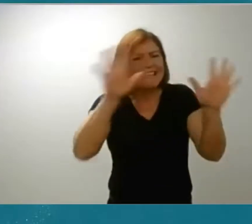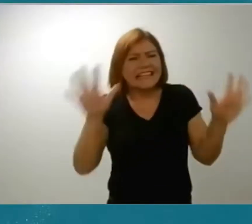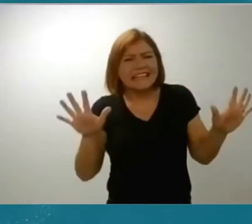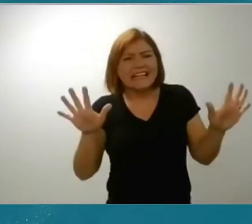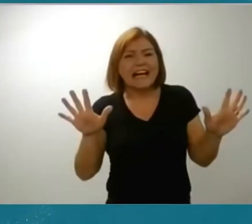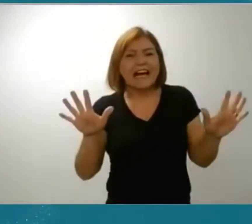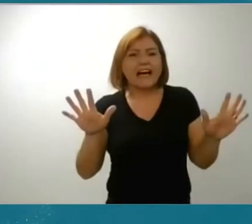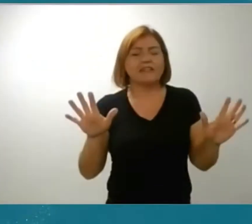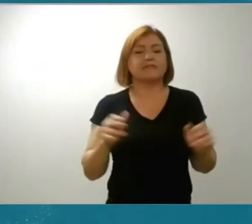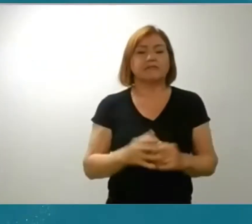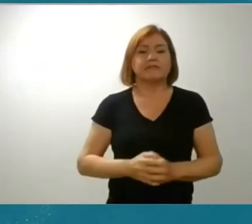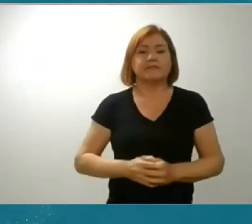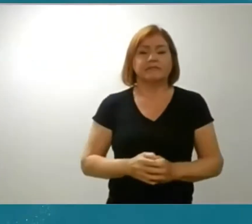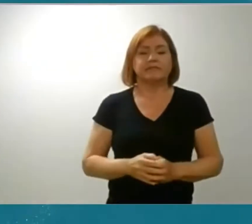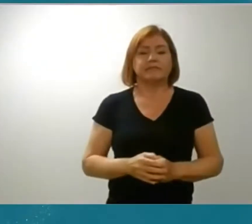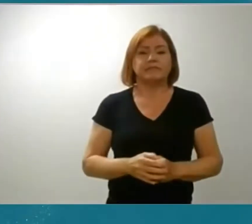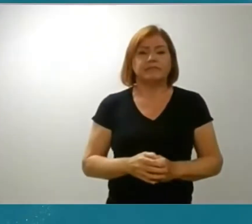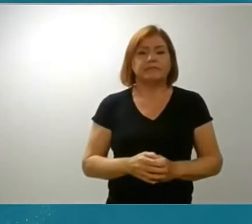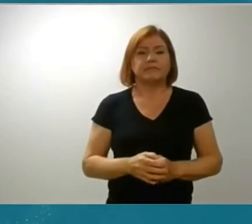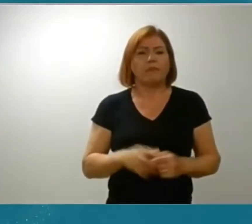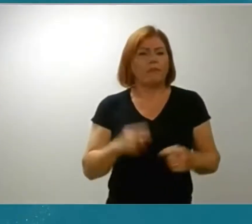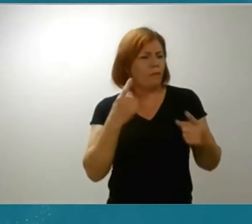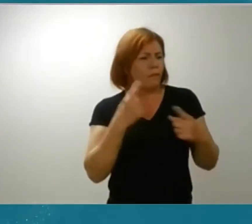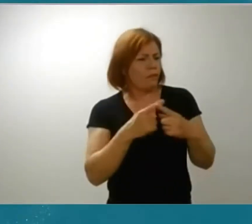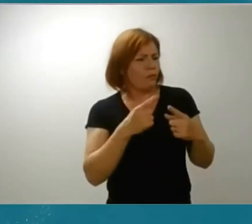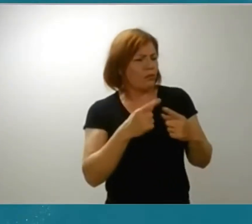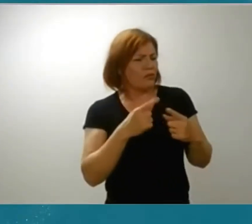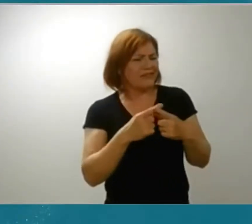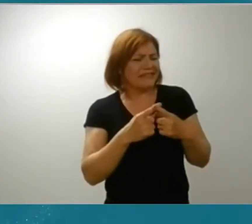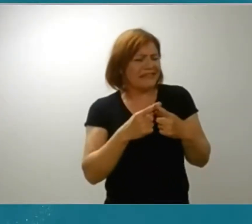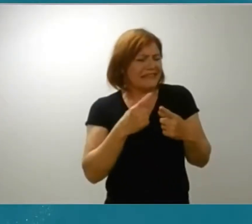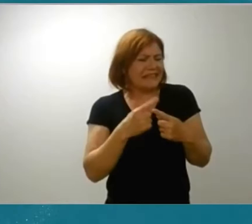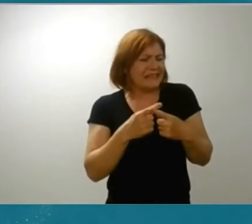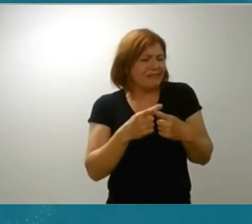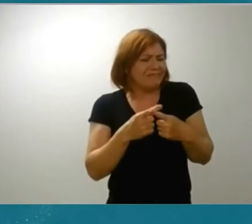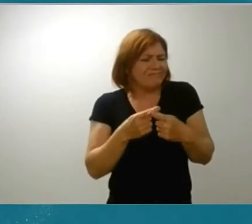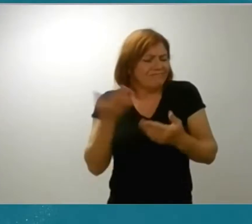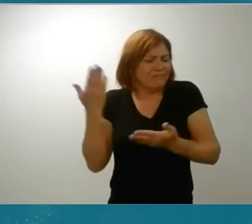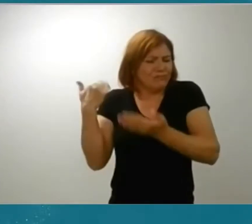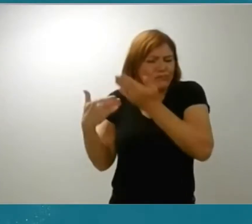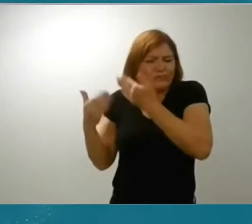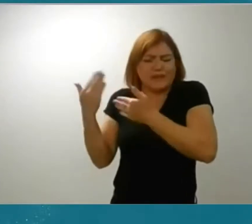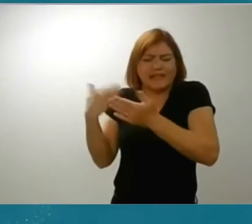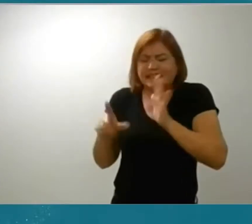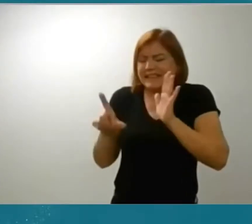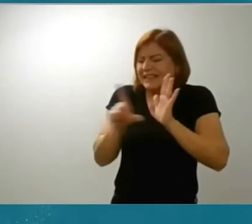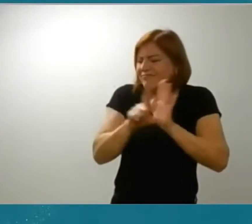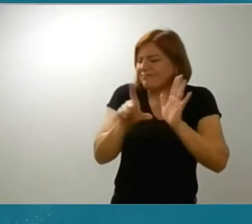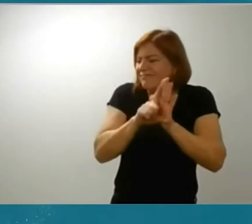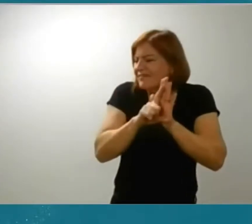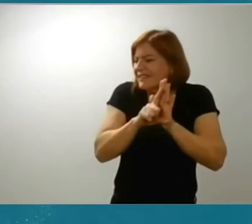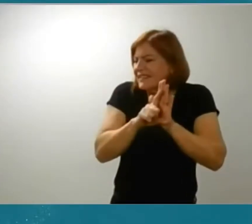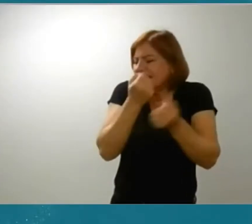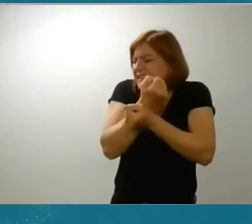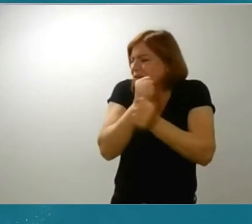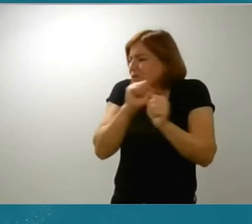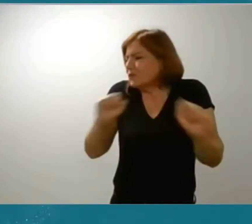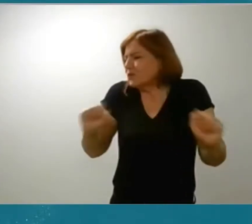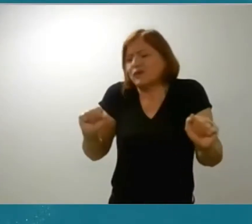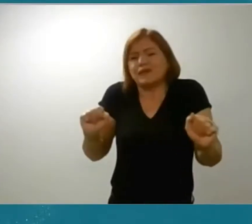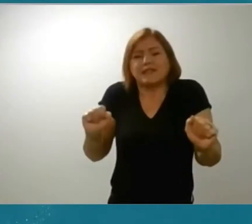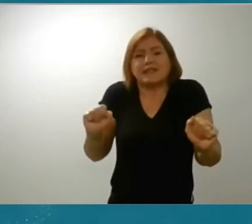tá? Porquanto o que fora impossível à lei, no que estava enferma pela carne,